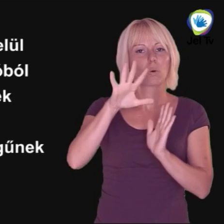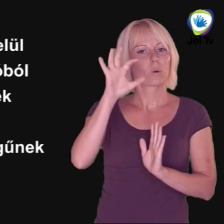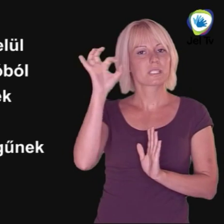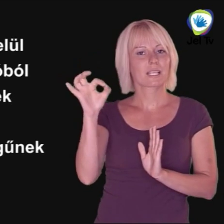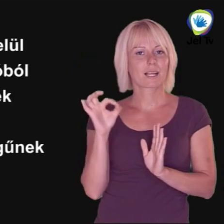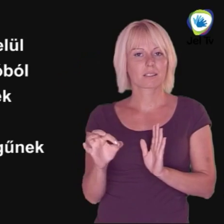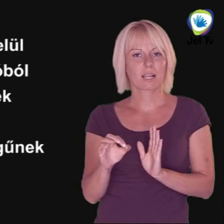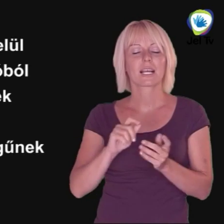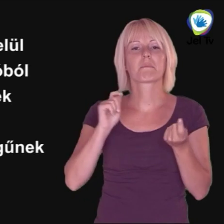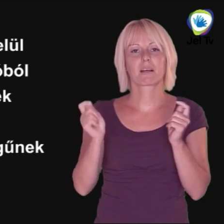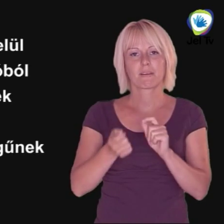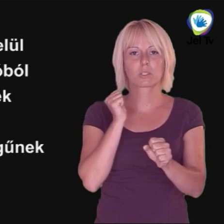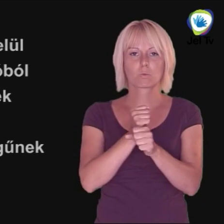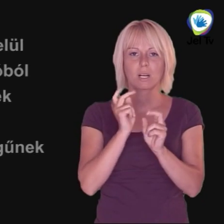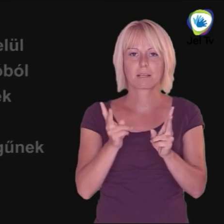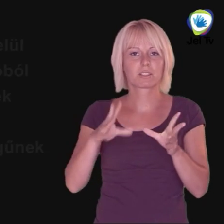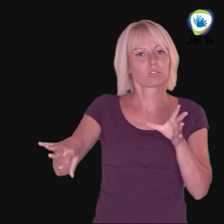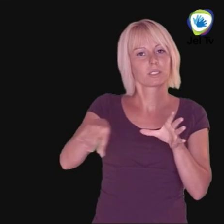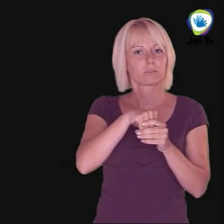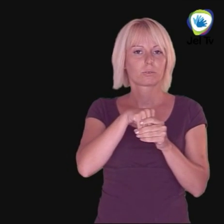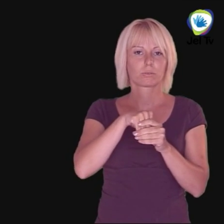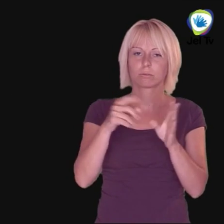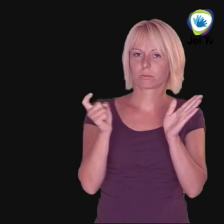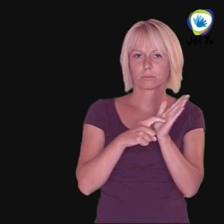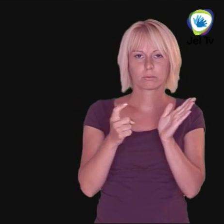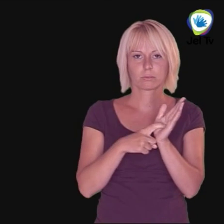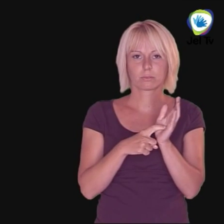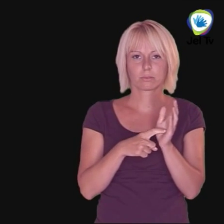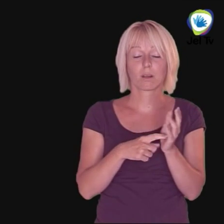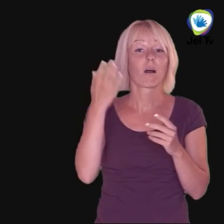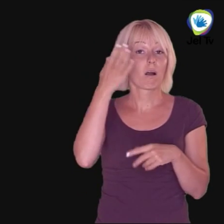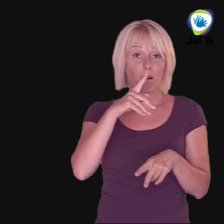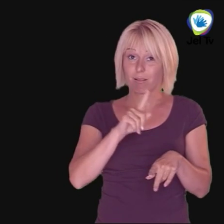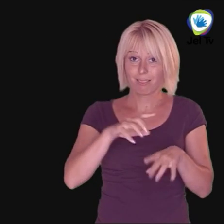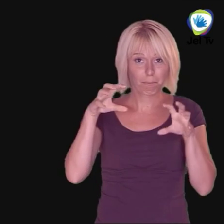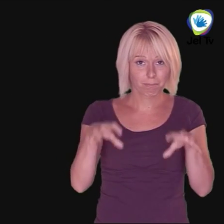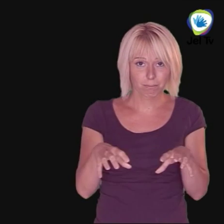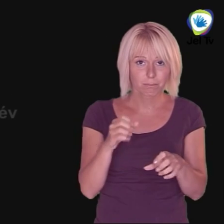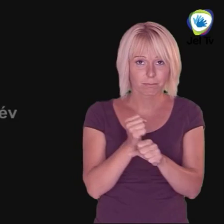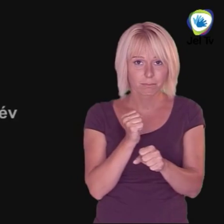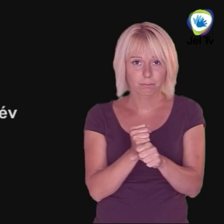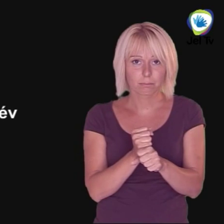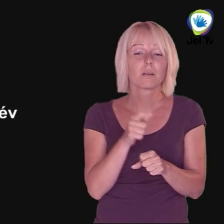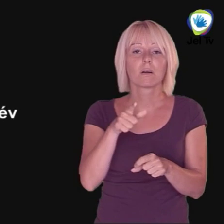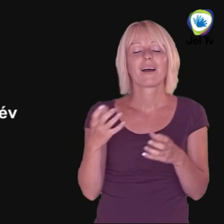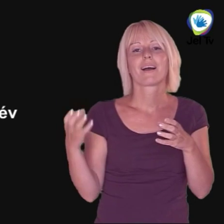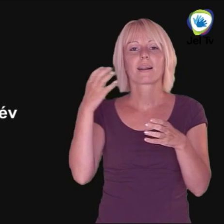megváltozott munkaképességűeket alkalmazni. Ha ezt nem teszik meg, akkor rehabilitációs hozzájárulást